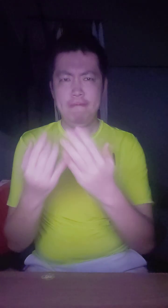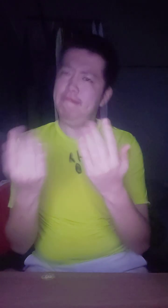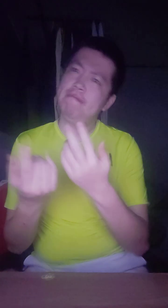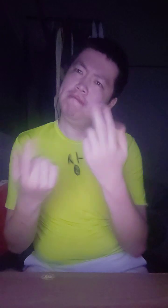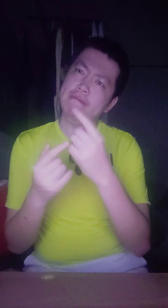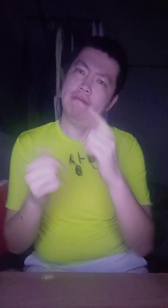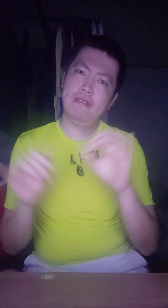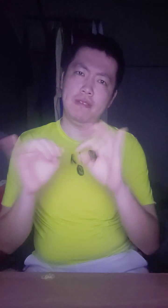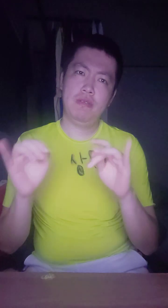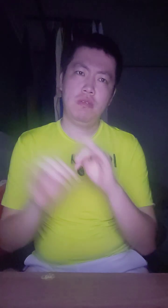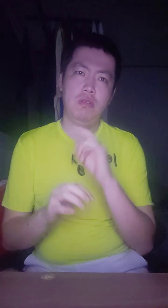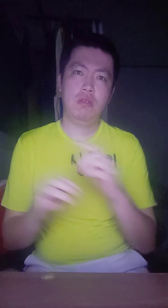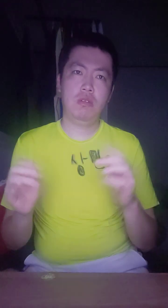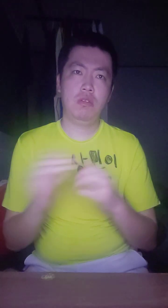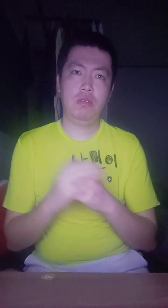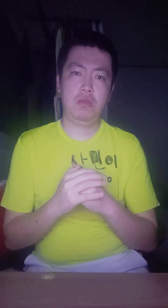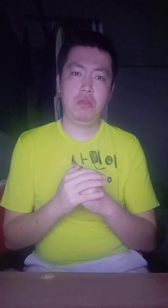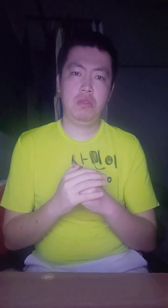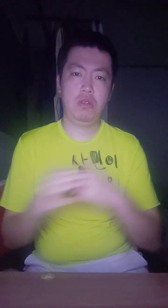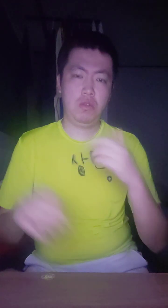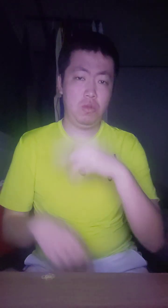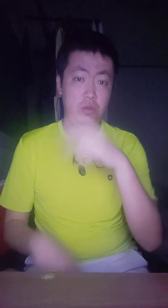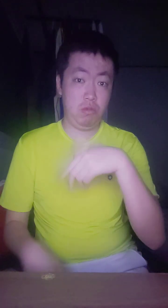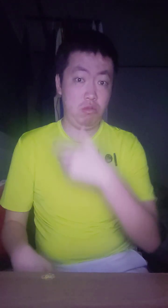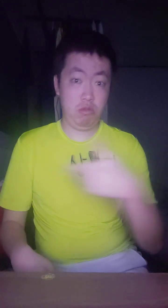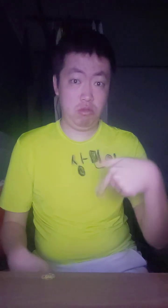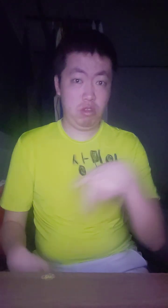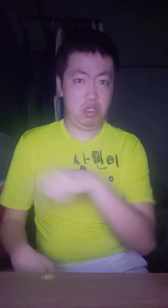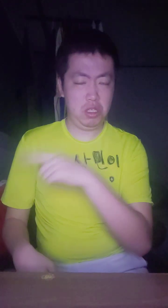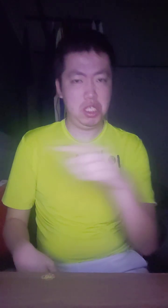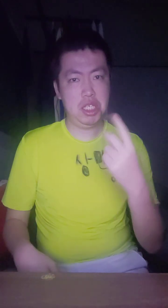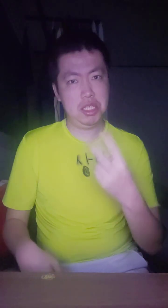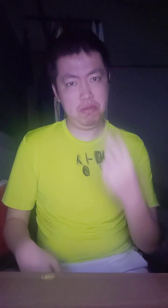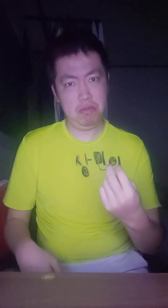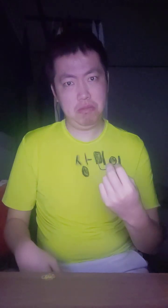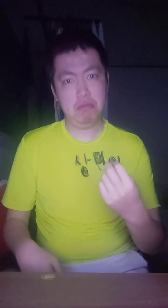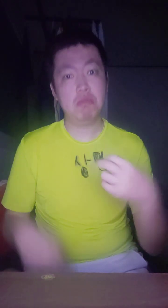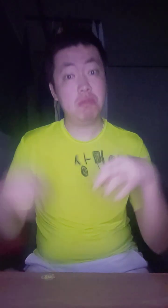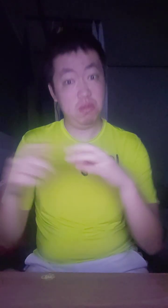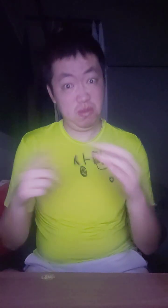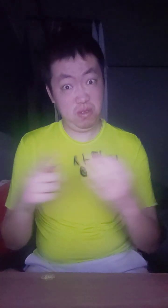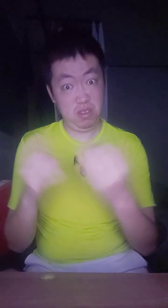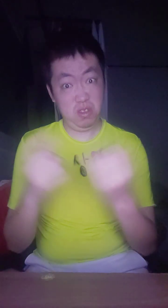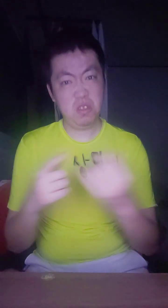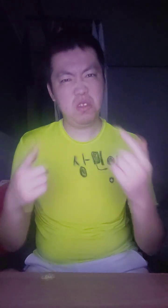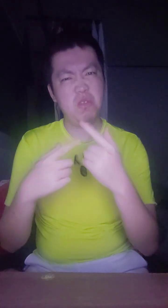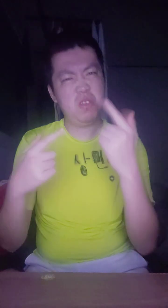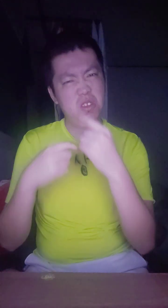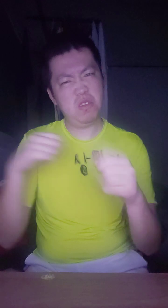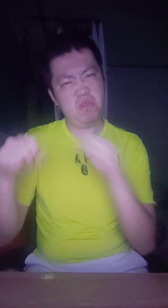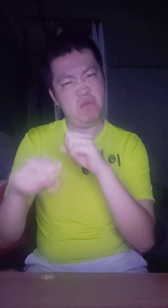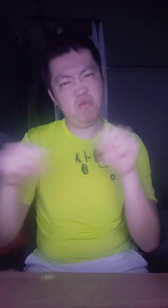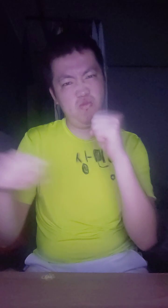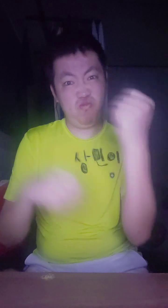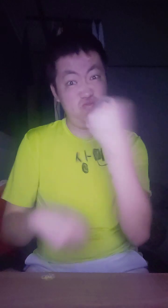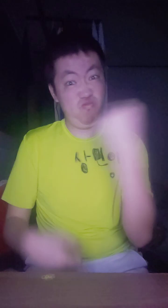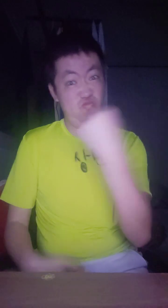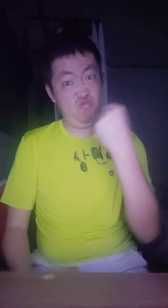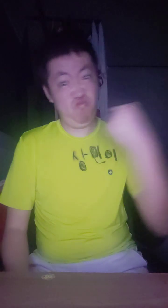됩니다. CCTV 분석을 통해 경찰에 붙잡힌 이 남성은 관광객들에게도 무차별로 주먹을 휘두른 것으로